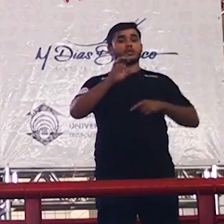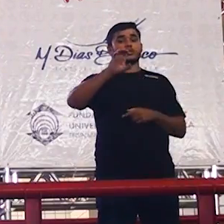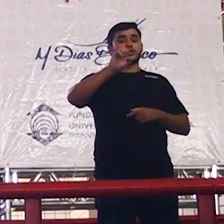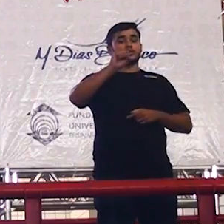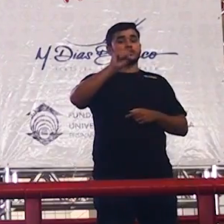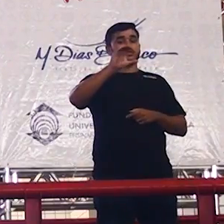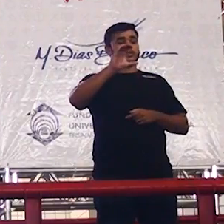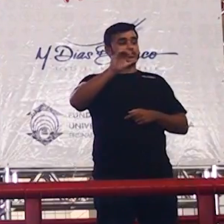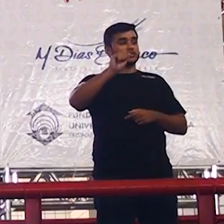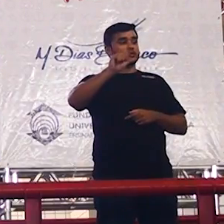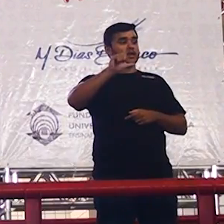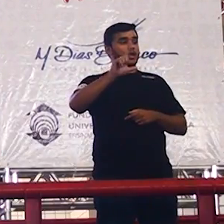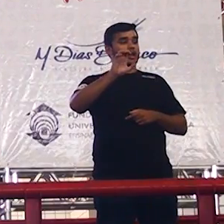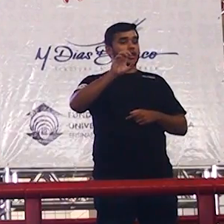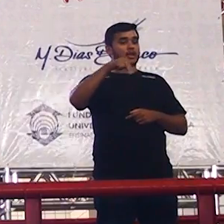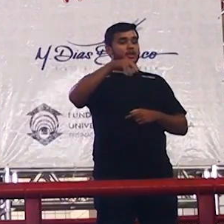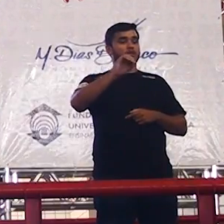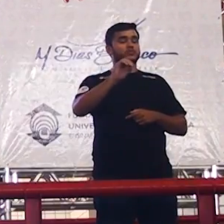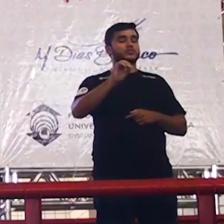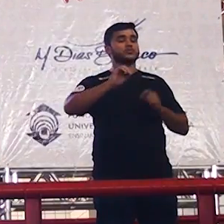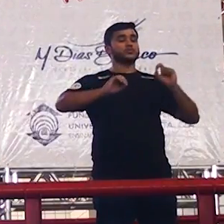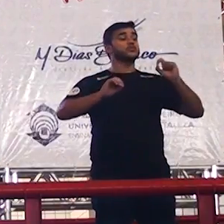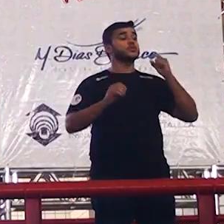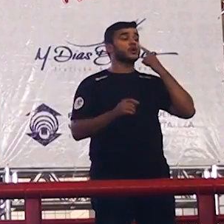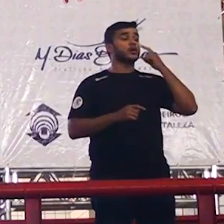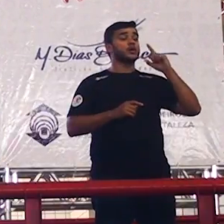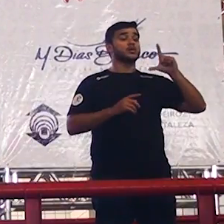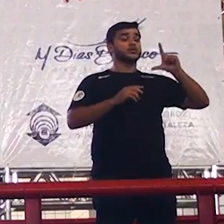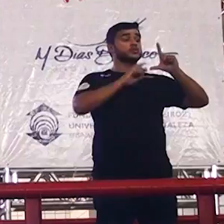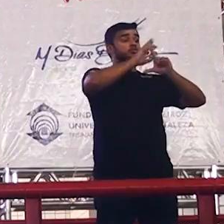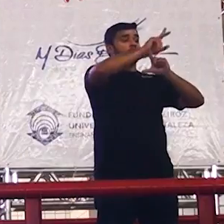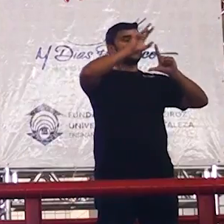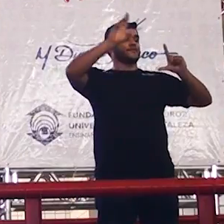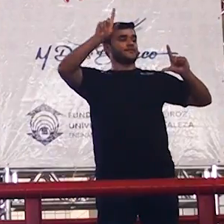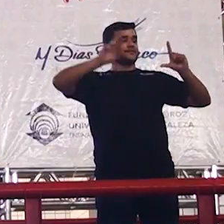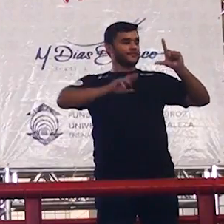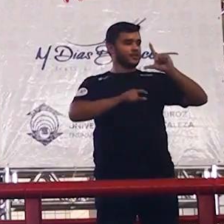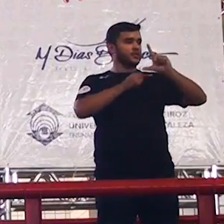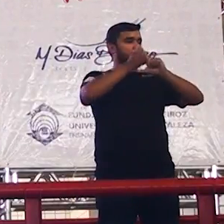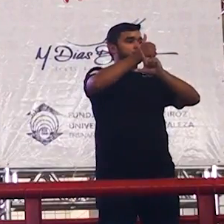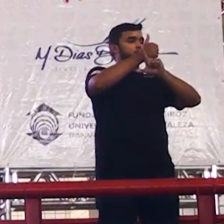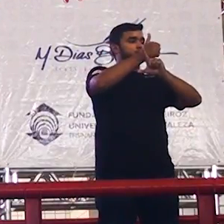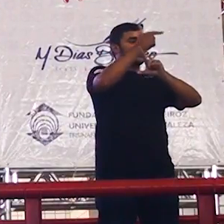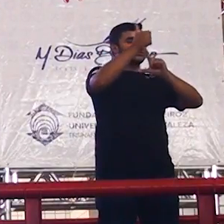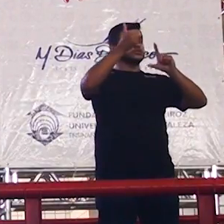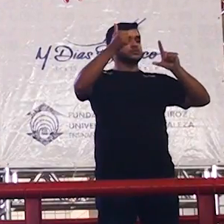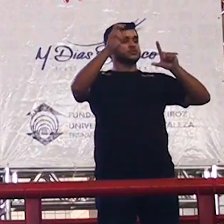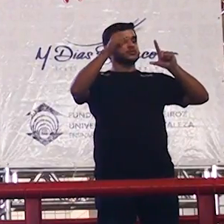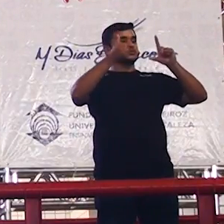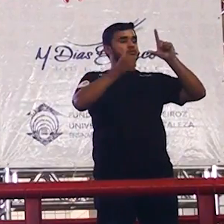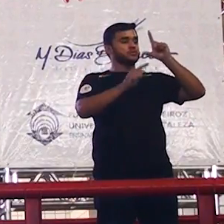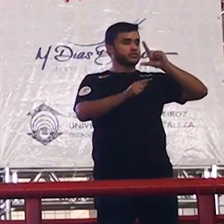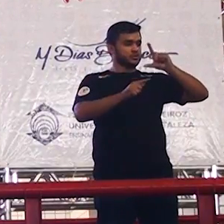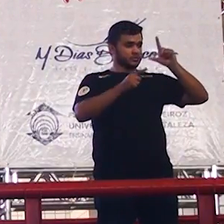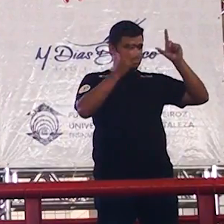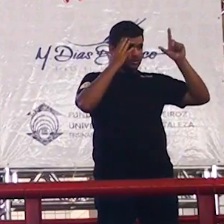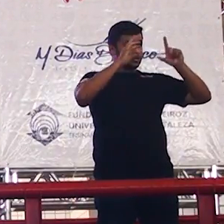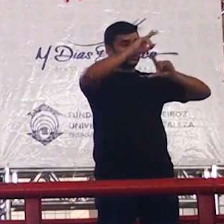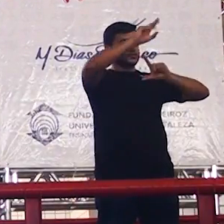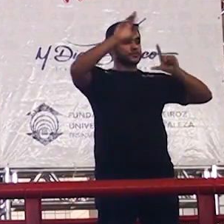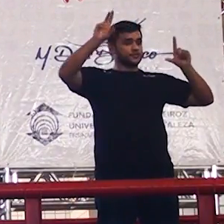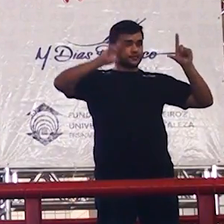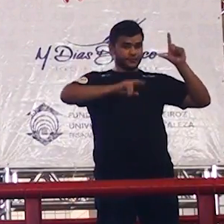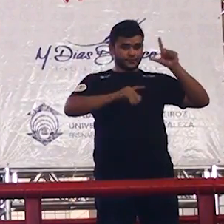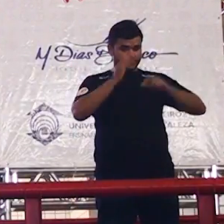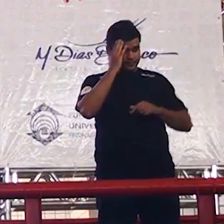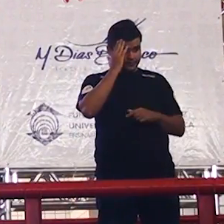Escaleno, não é? Por que que é escaleno? Porque os três lados são diferentes. Certo? Os